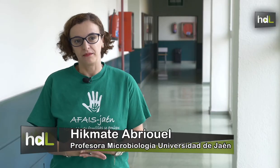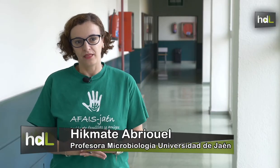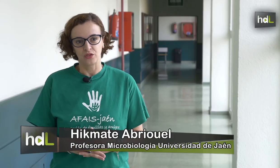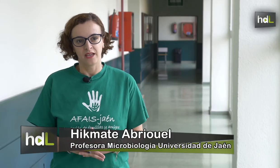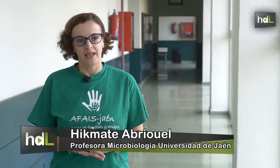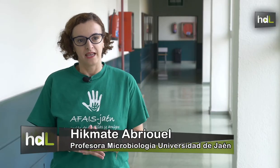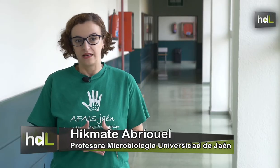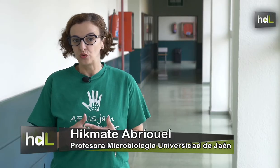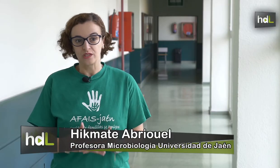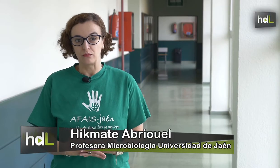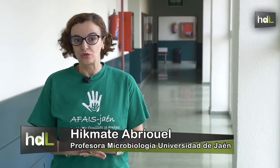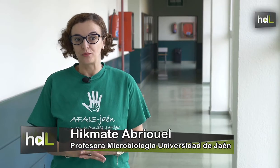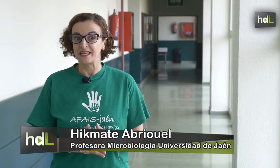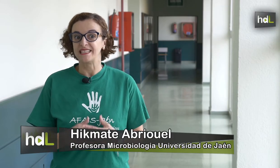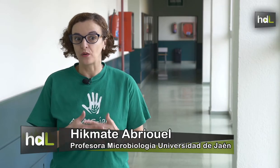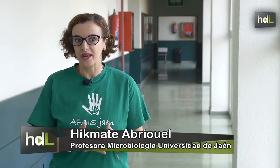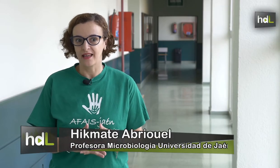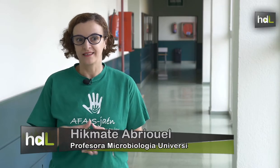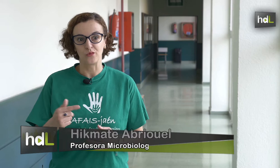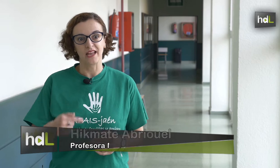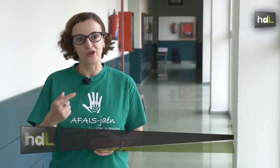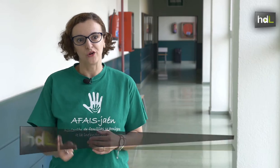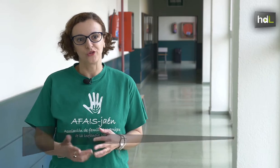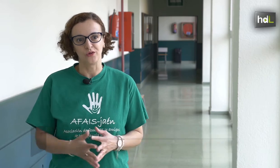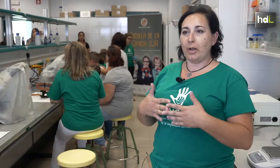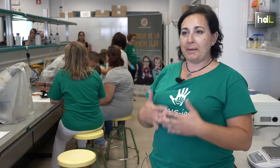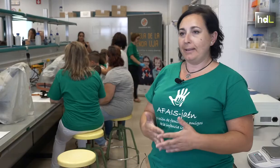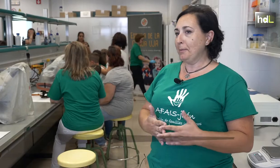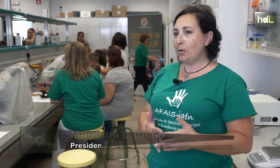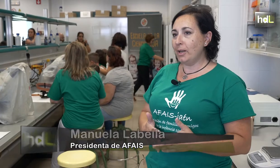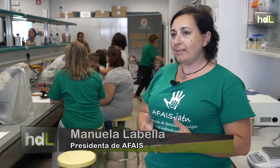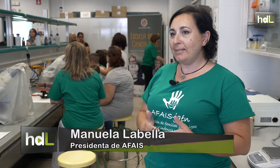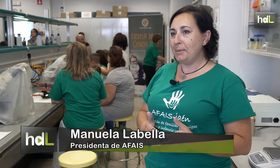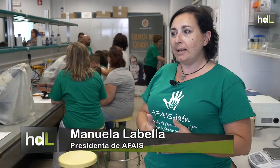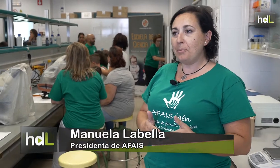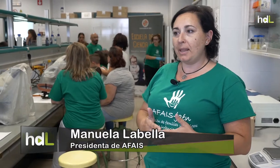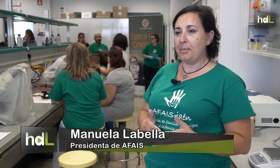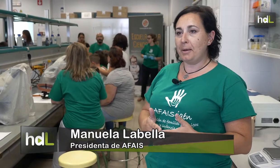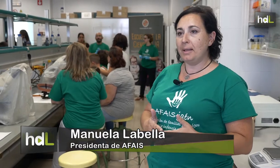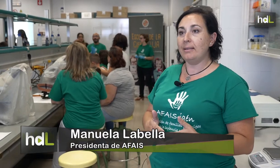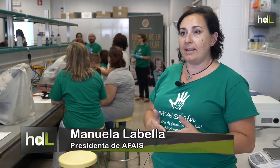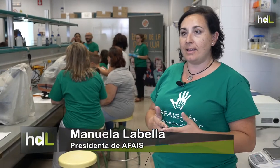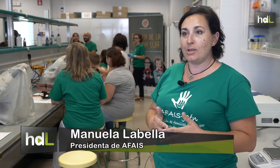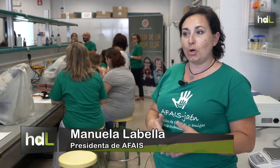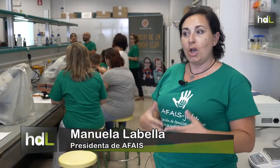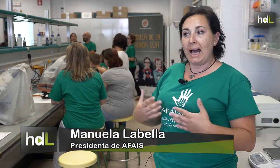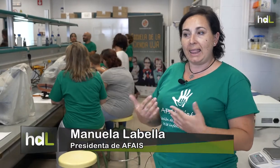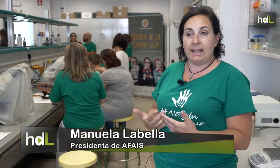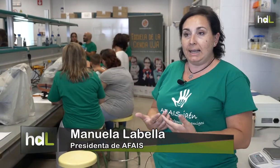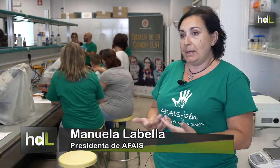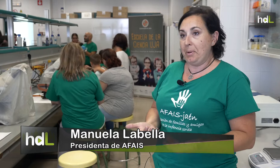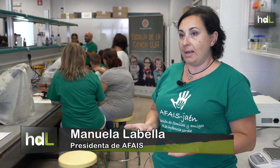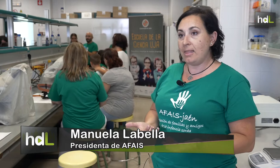están motivados, les gusta mucho porque se acuerdan de un año a otro. Lo que pretendemos con esta actividad principalmente es que ellos